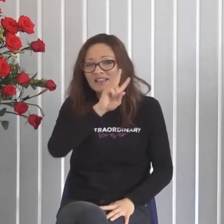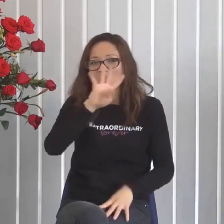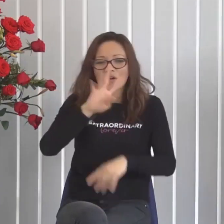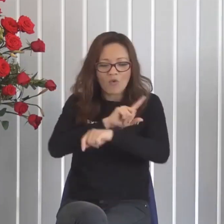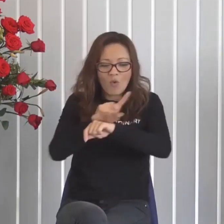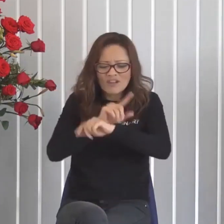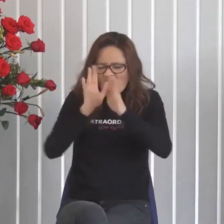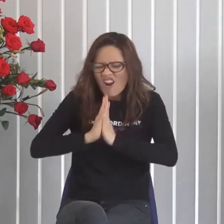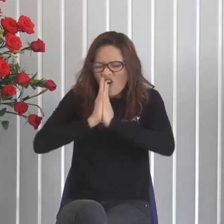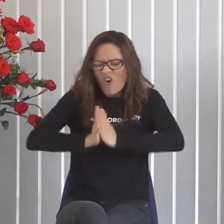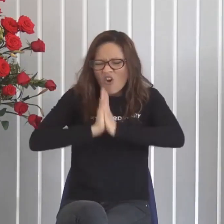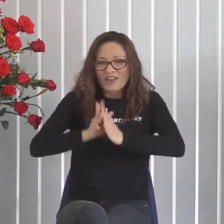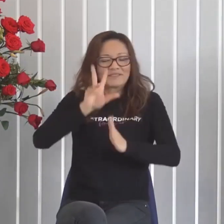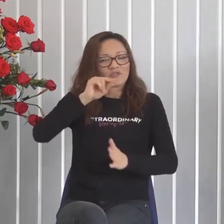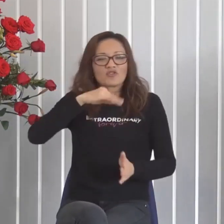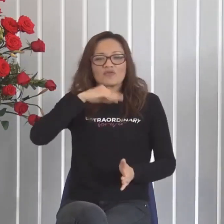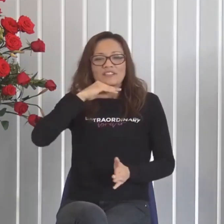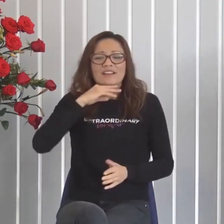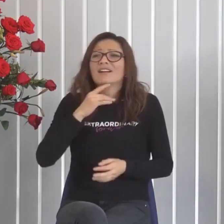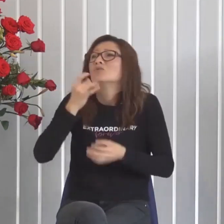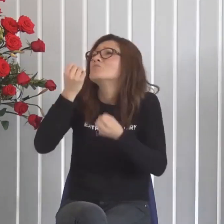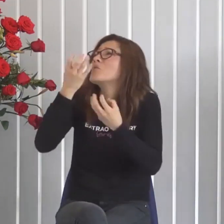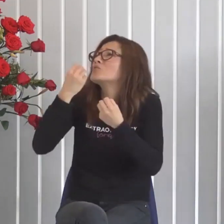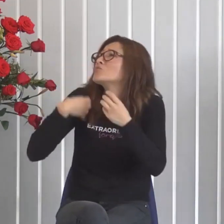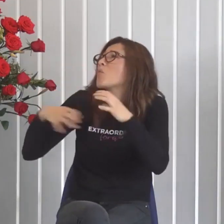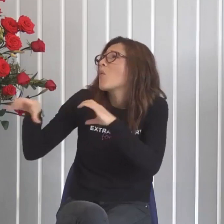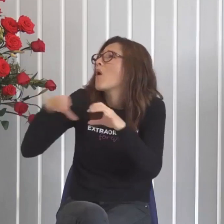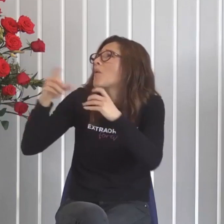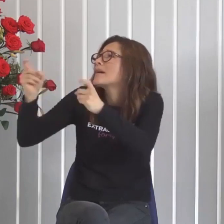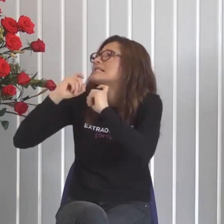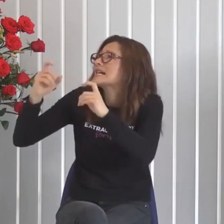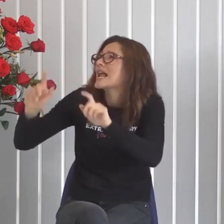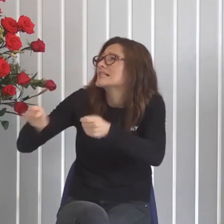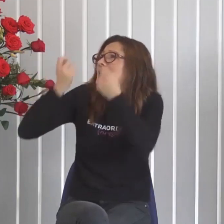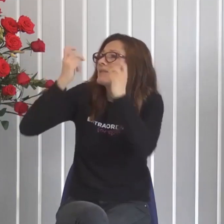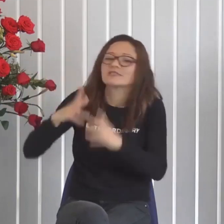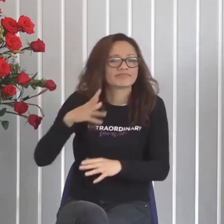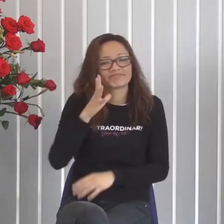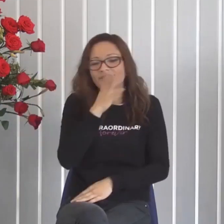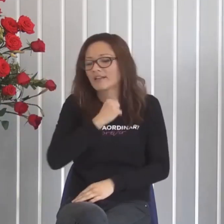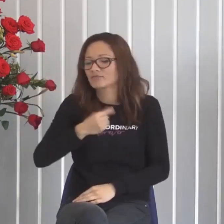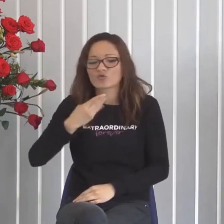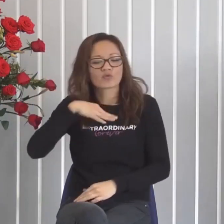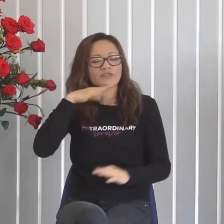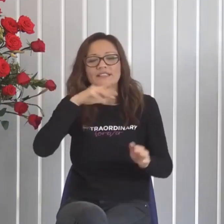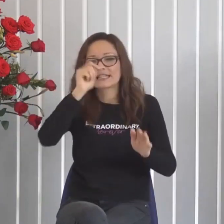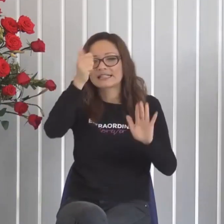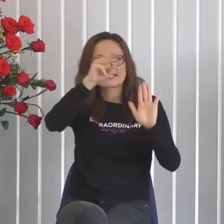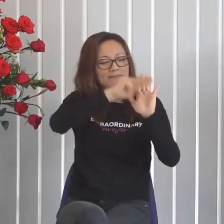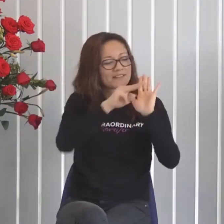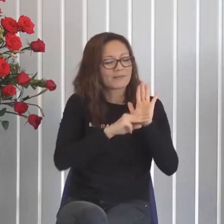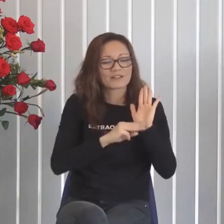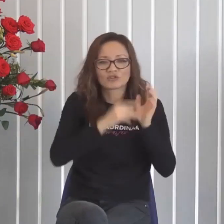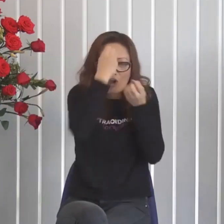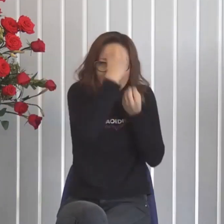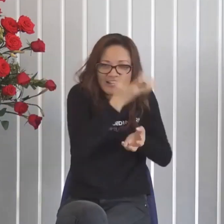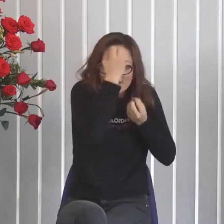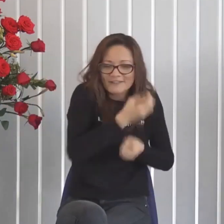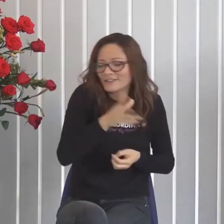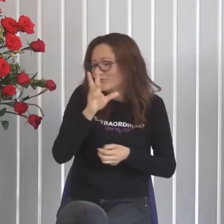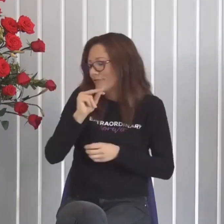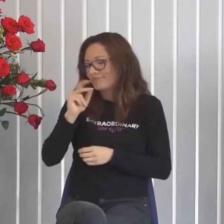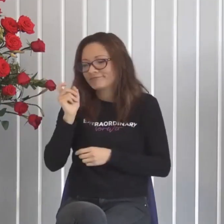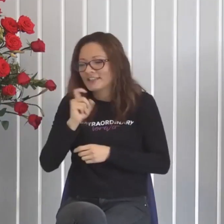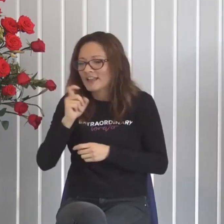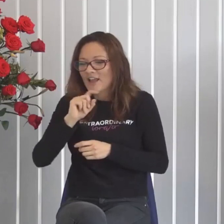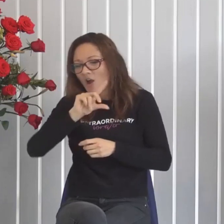no le alcanzarían, crean. ¿Cuánto tengo que hacer? No le alcanzarían los 10 mandamientos, tendría que correr a los 669 otros y